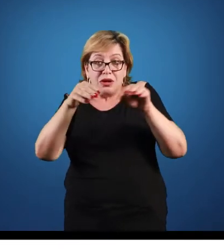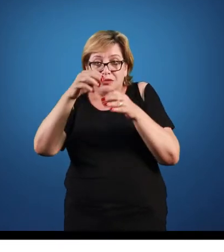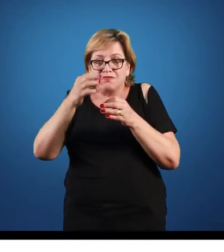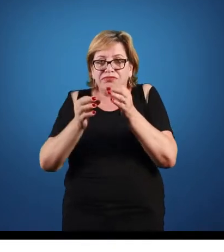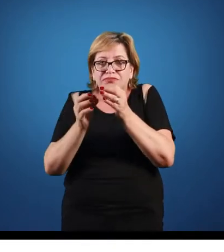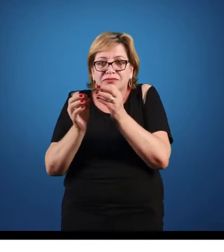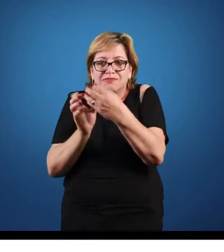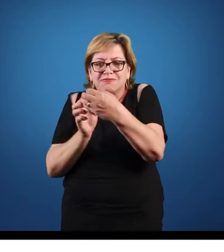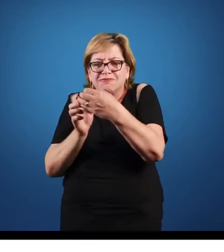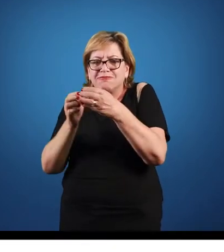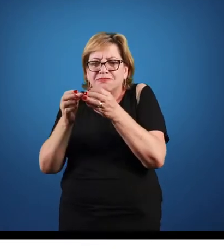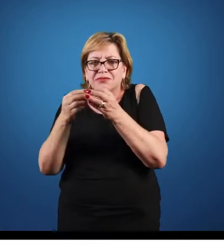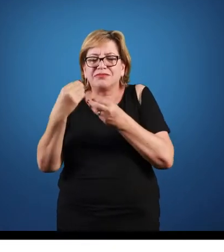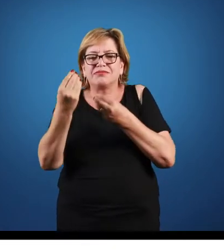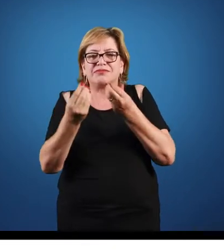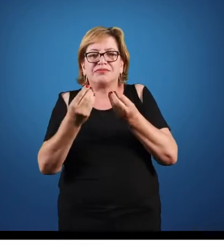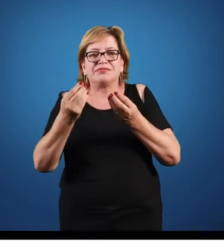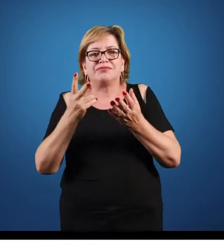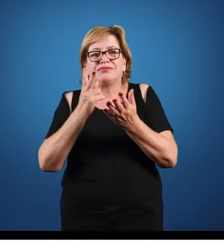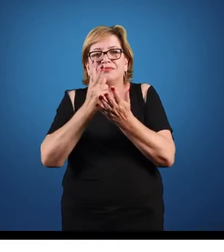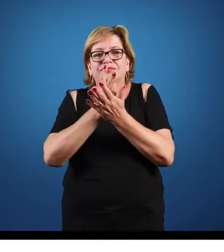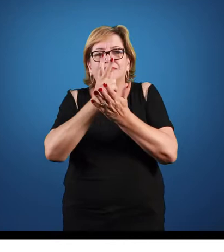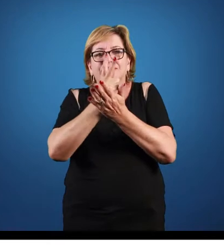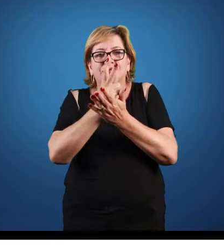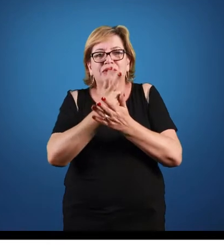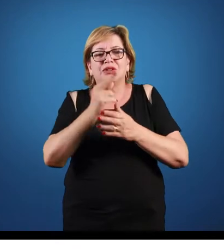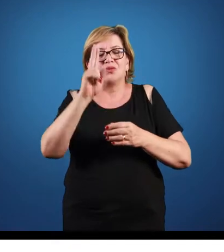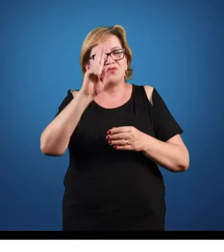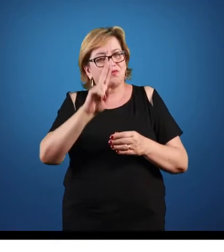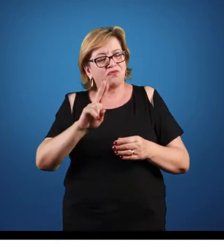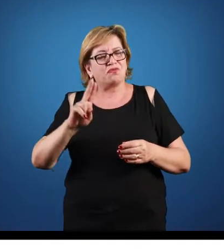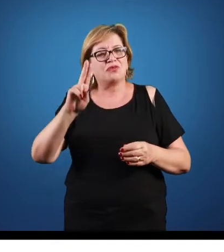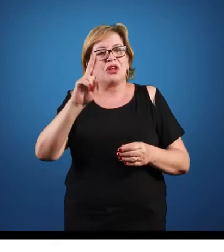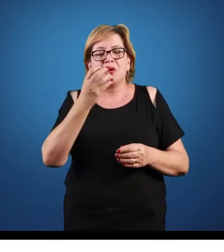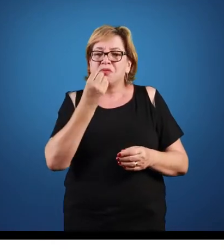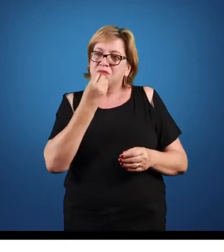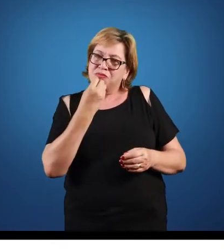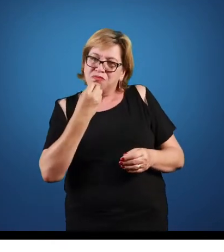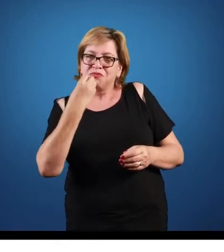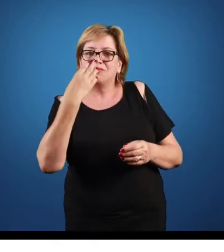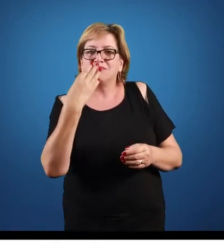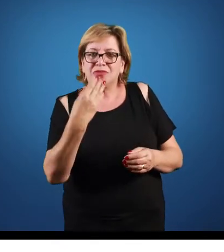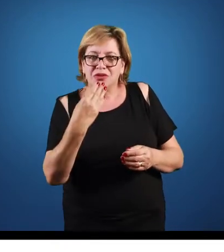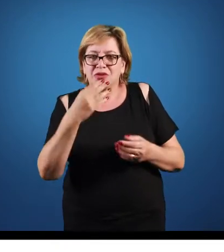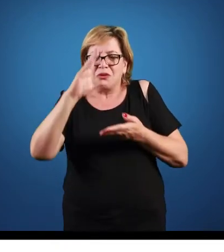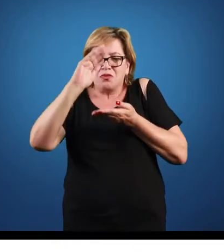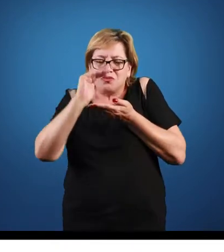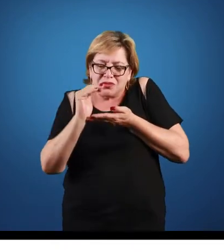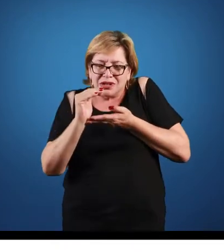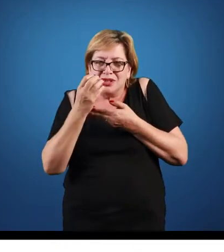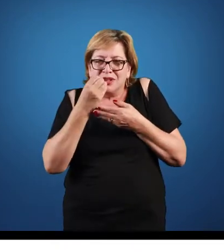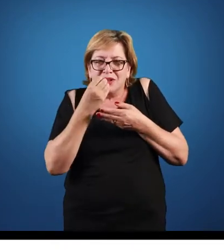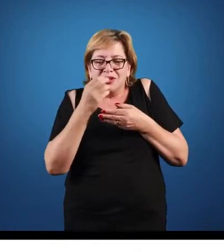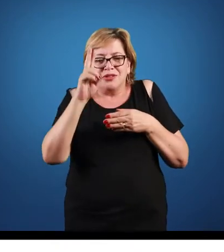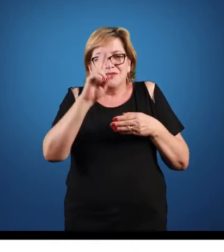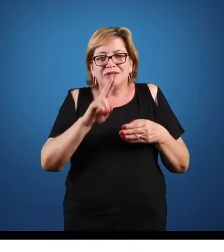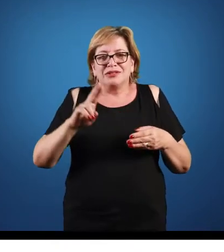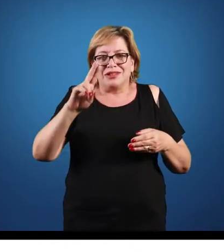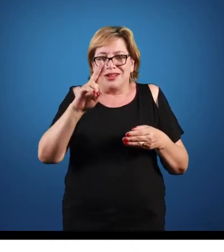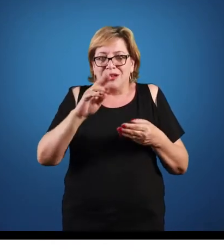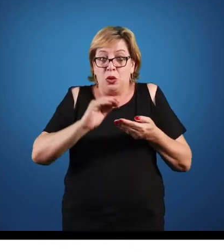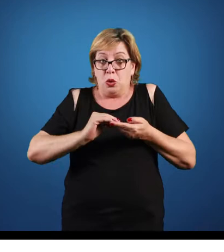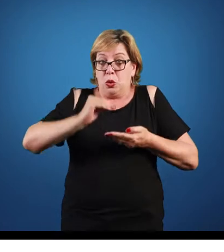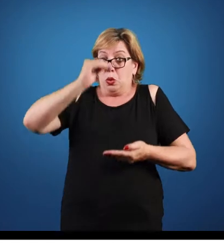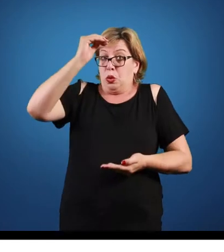a posição e daí você marca novamente então ele é realmente é bastante útil pra trás principalmente esse pequeno é mais fácil de marcar um grande